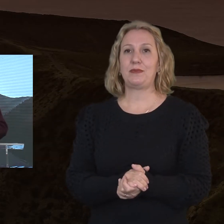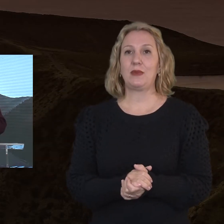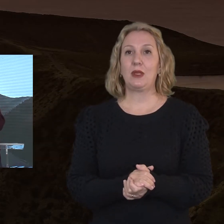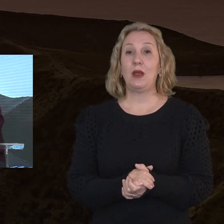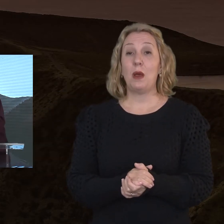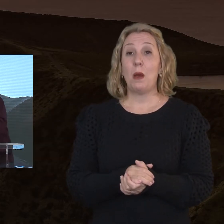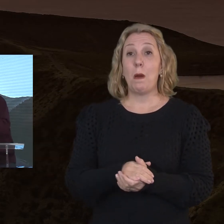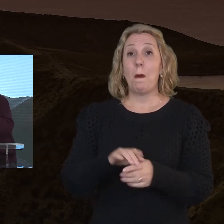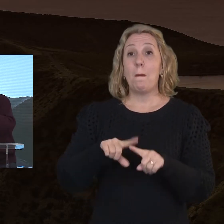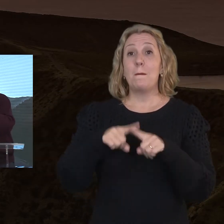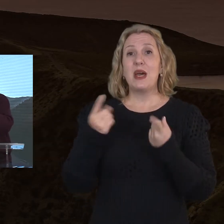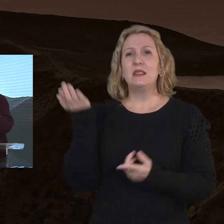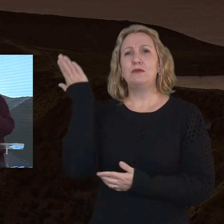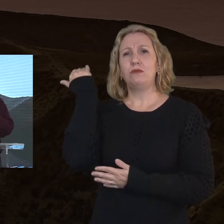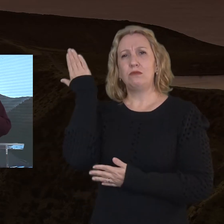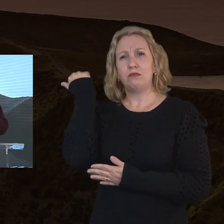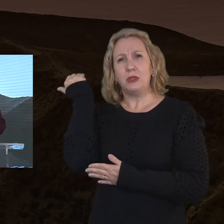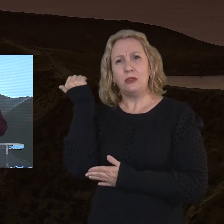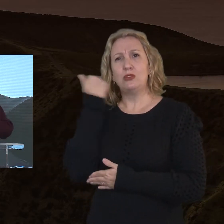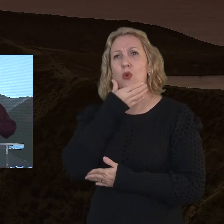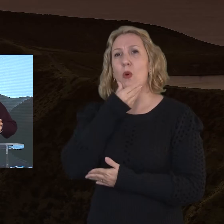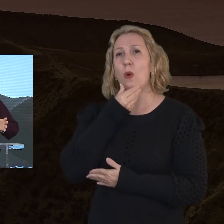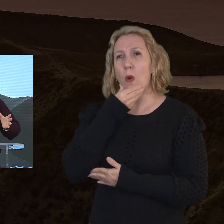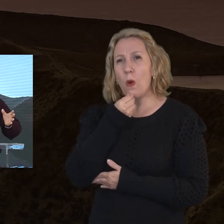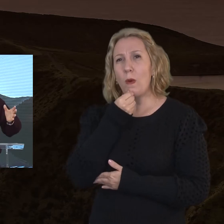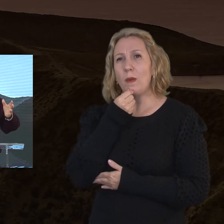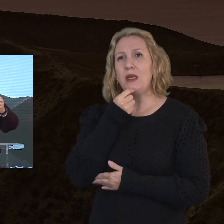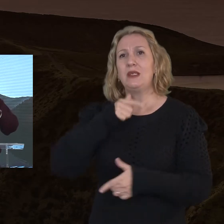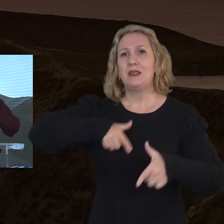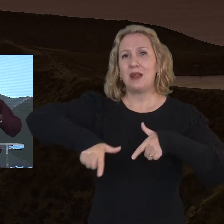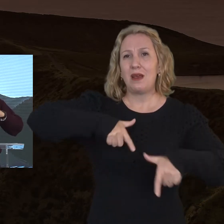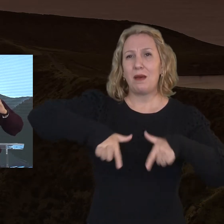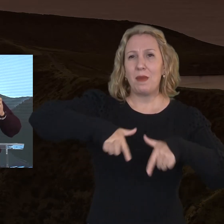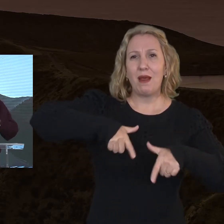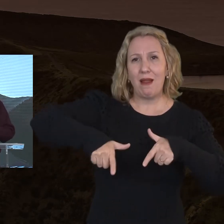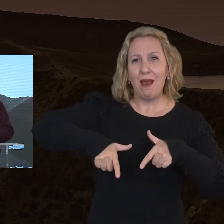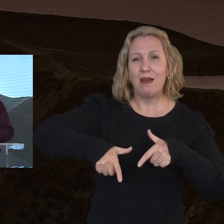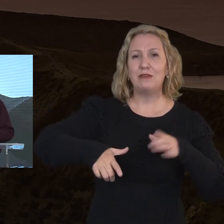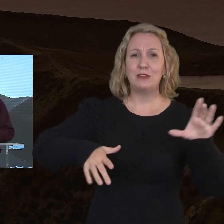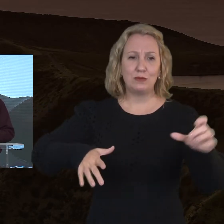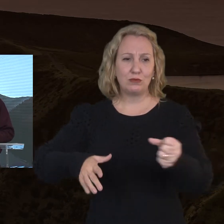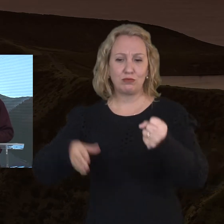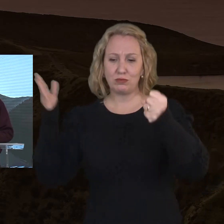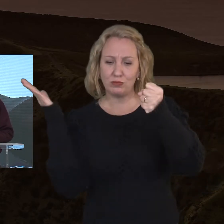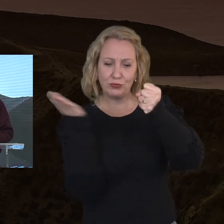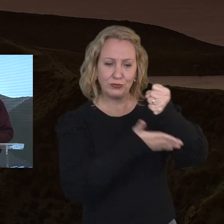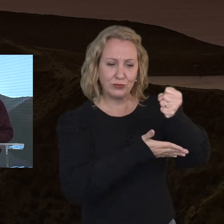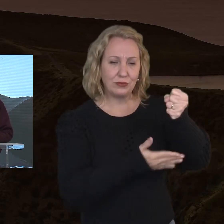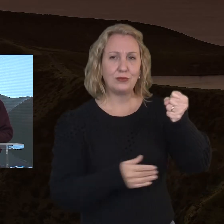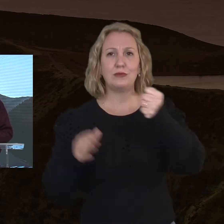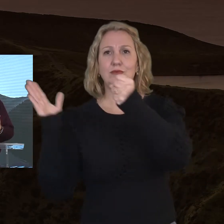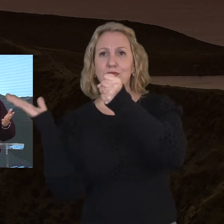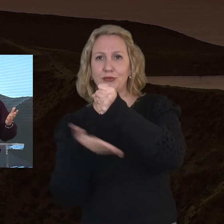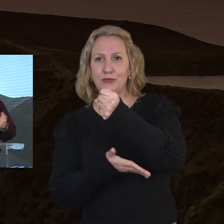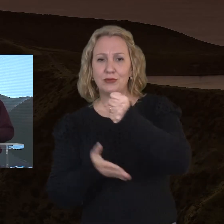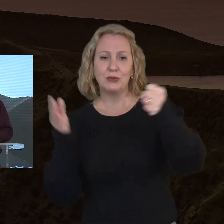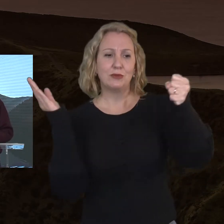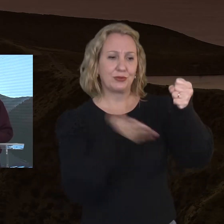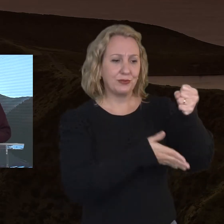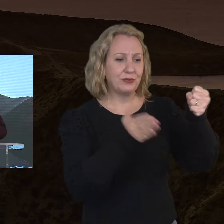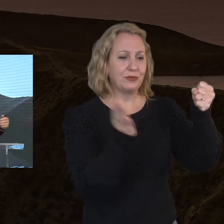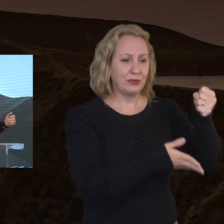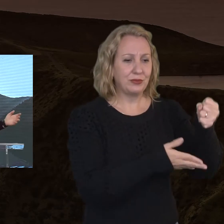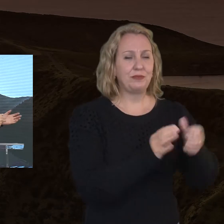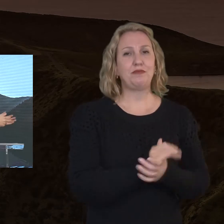trabalhadores no campo colhão com a foice e passavam pelo campo colher com a foice quando eu passava daí eles